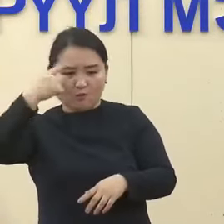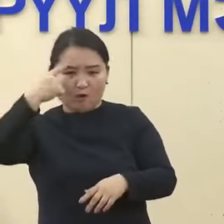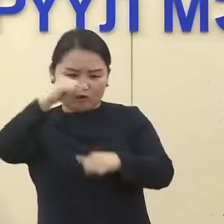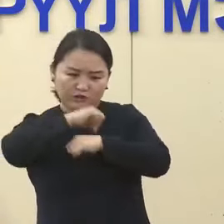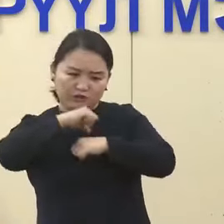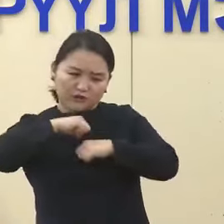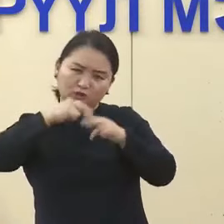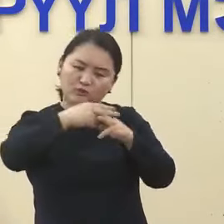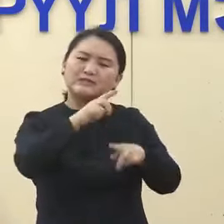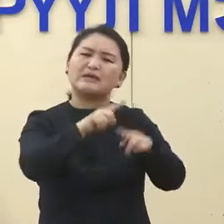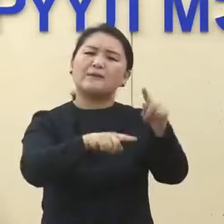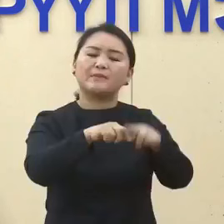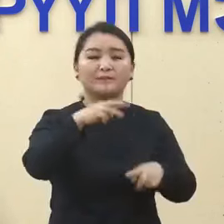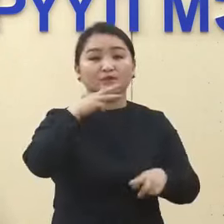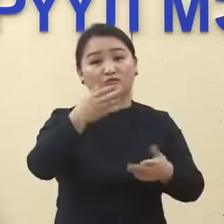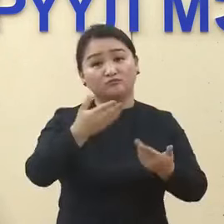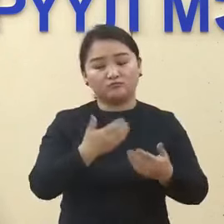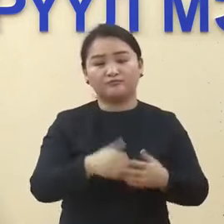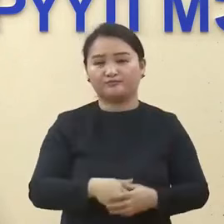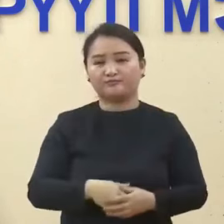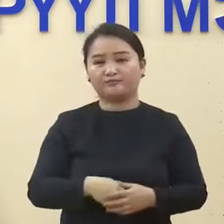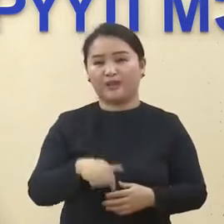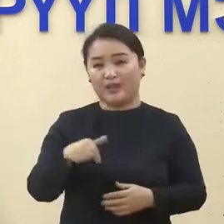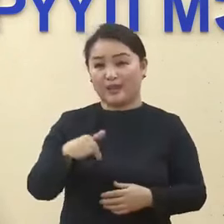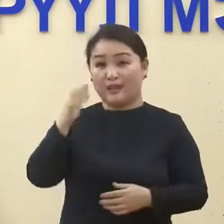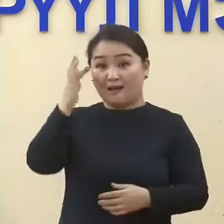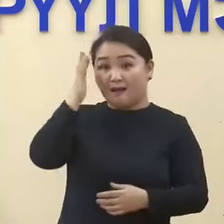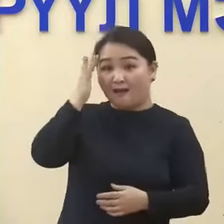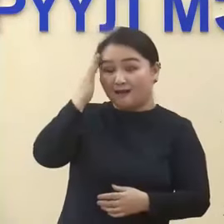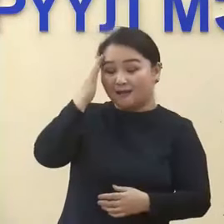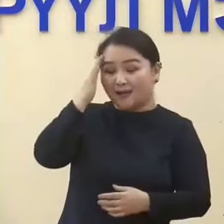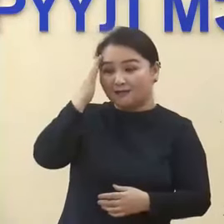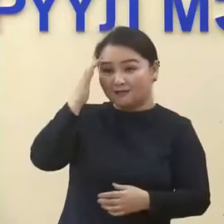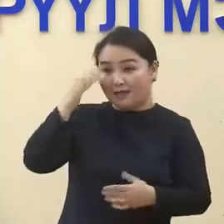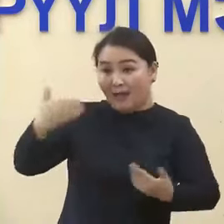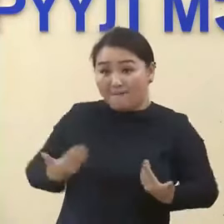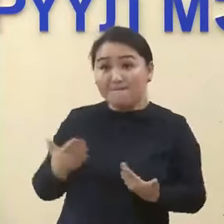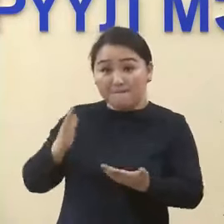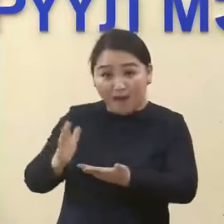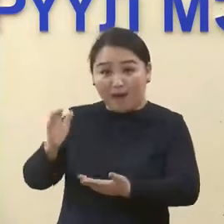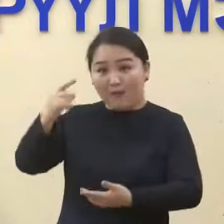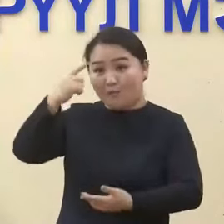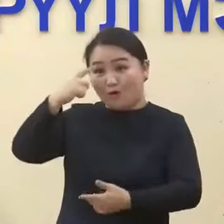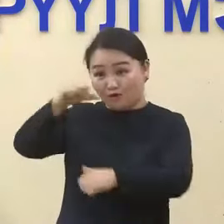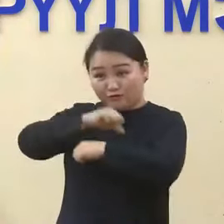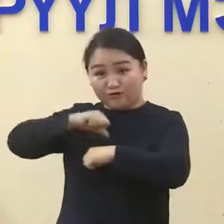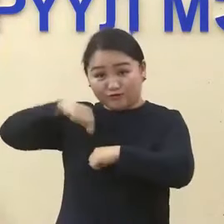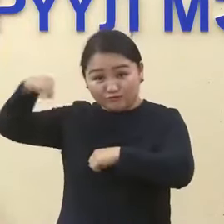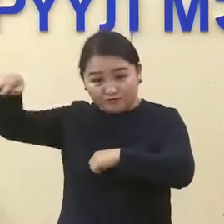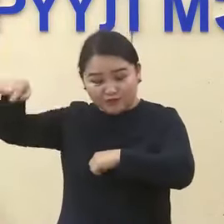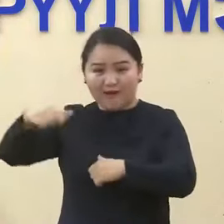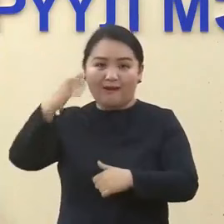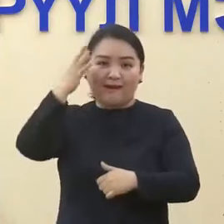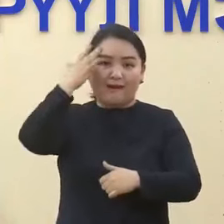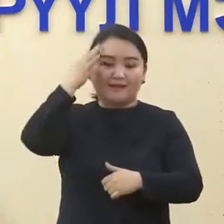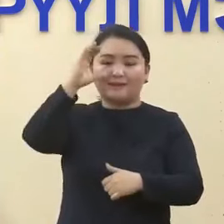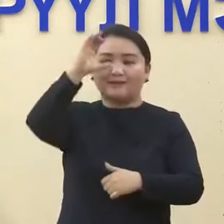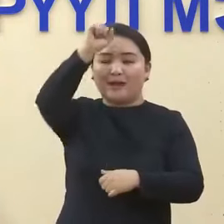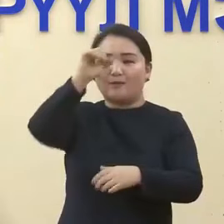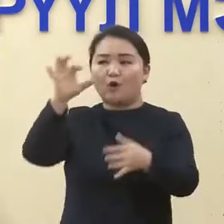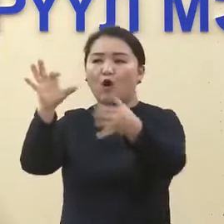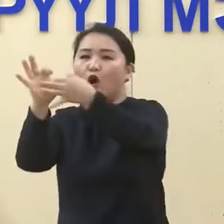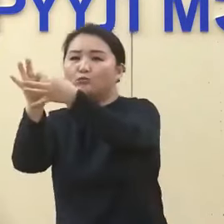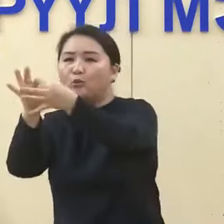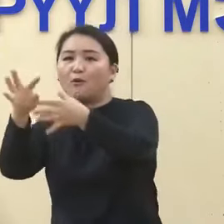за гадаад байгаа Монгол улсын иргэдийн талаар бол гадаад ямаар дамжиж бид нар мэдээлэл авч байгаа. Нэгдүгээр шугам, за хоёрдугаар шугамаар бас иргэд өөрснөө бас бид